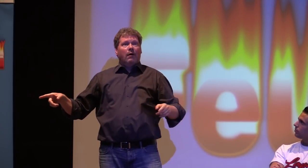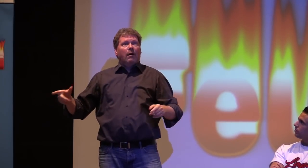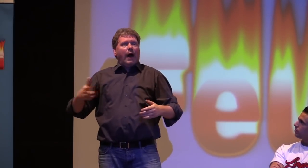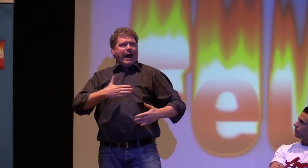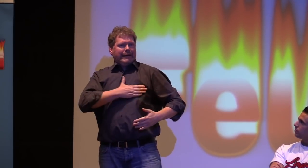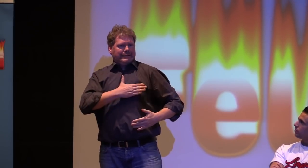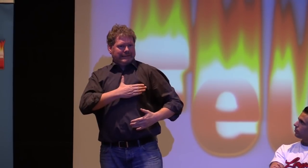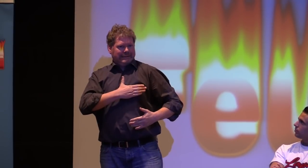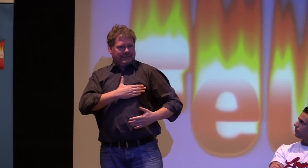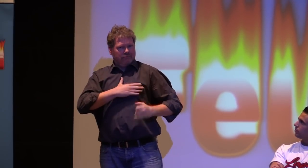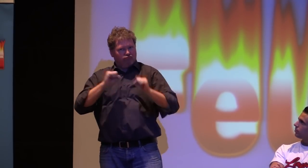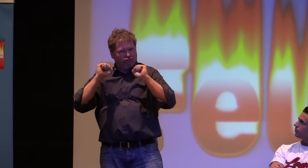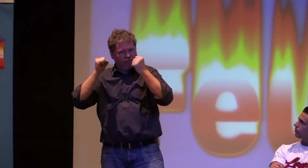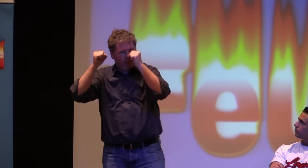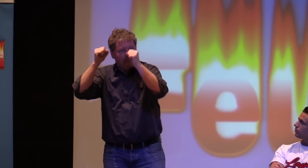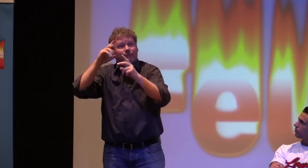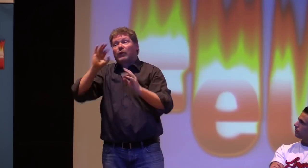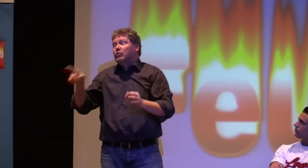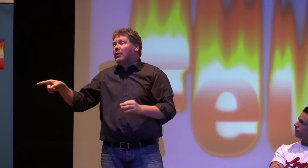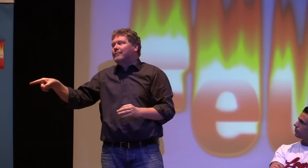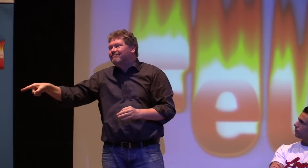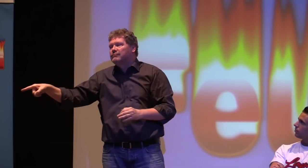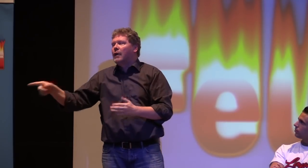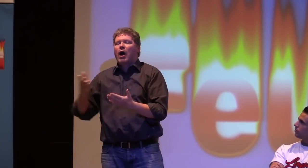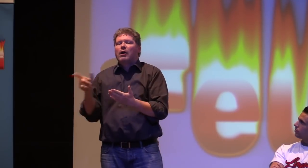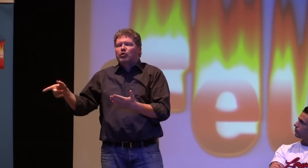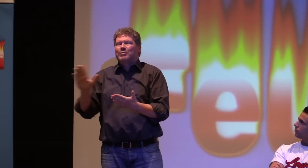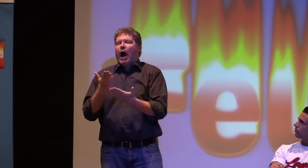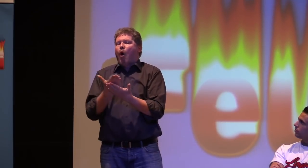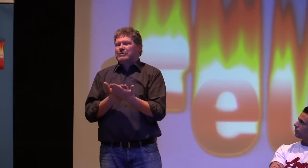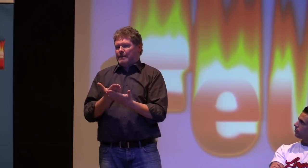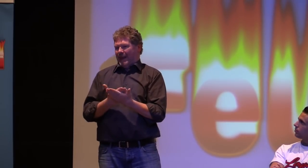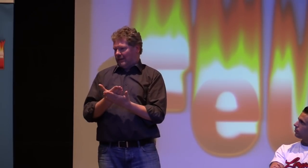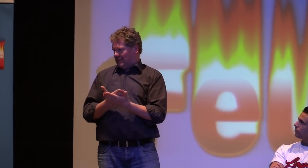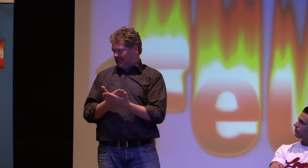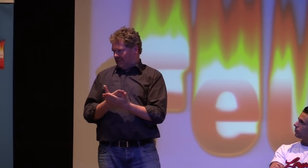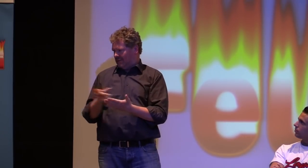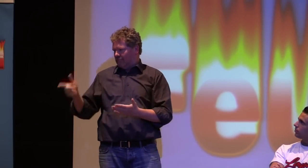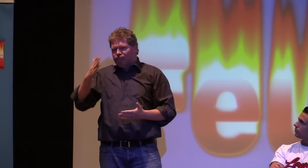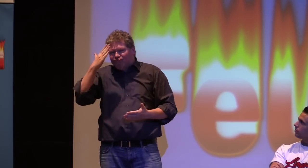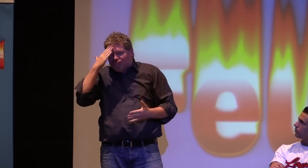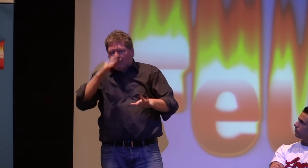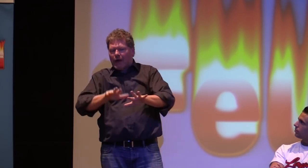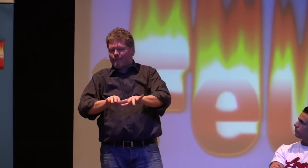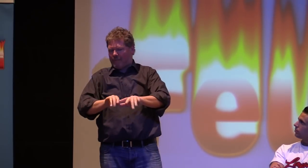auch gegeben. Patrick zum Beispiel ist jetzt einer, der mit Herzblut dabei ist, der